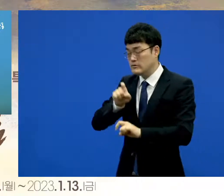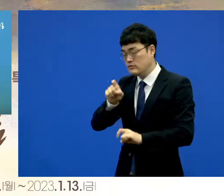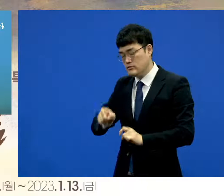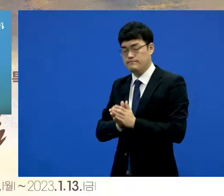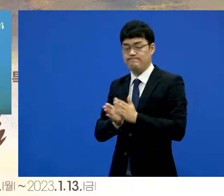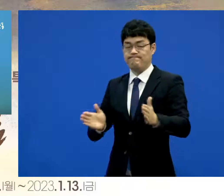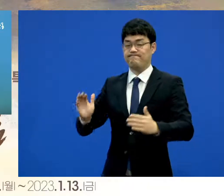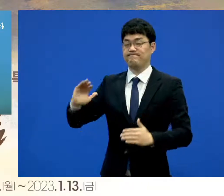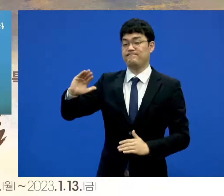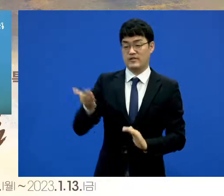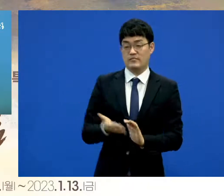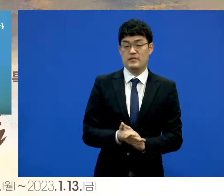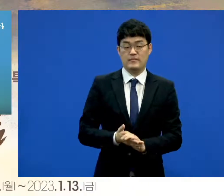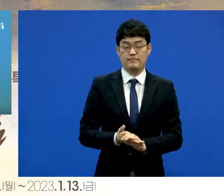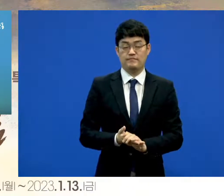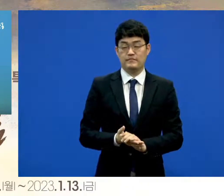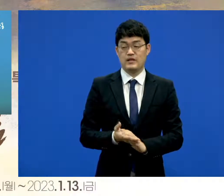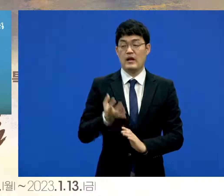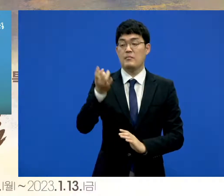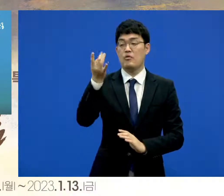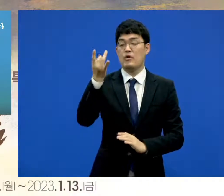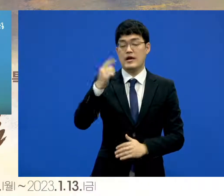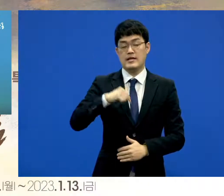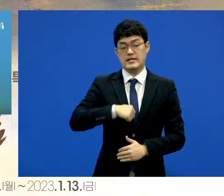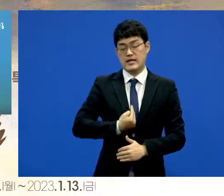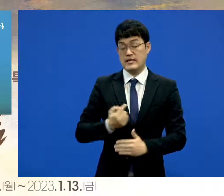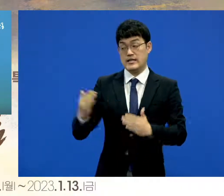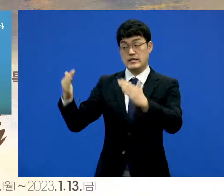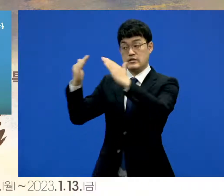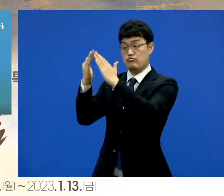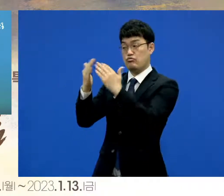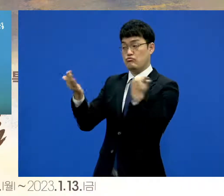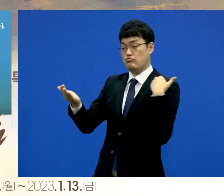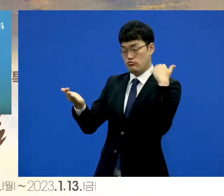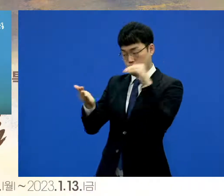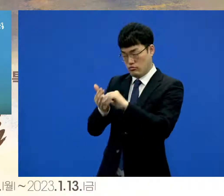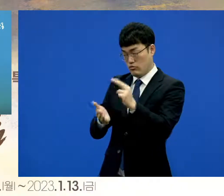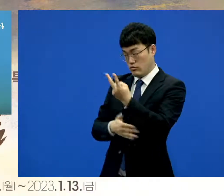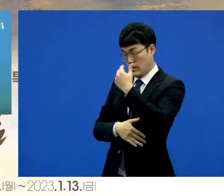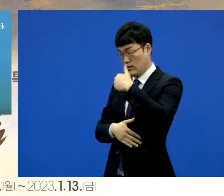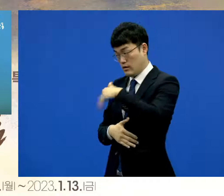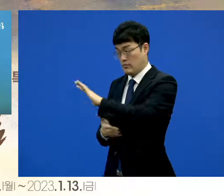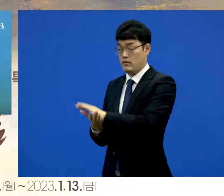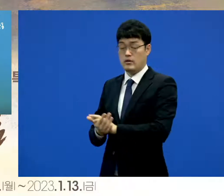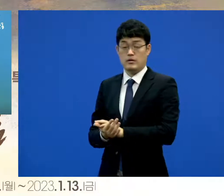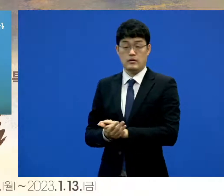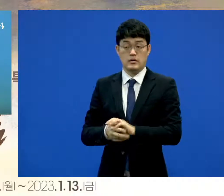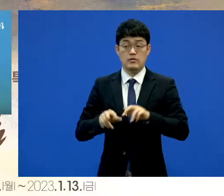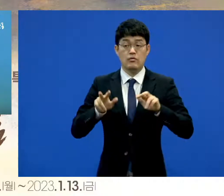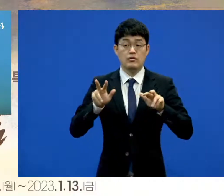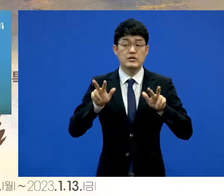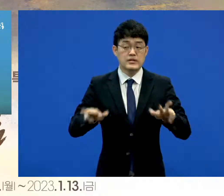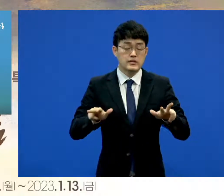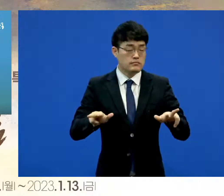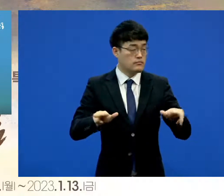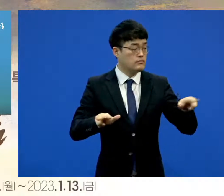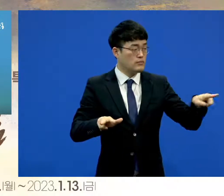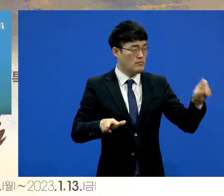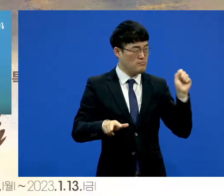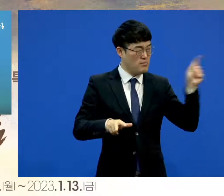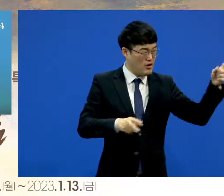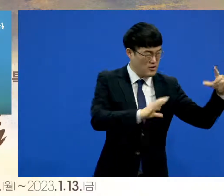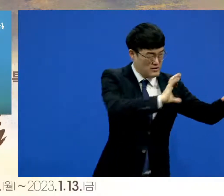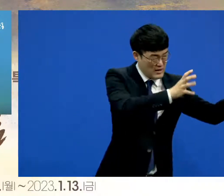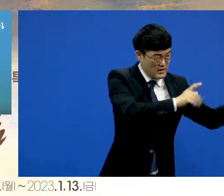자리로. 탕자는 그동안 먼 나라에 있었습니다. 그 먼 나라는 공간적인 의보다는